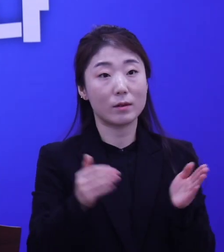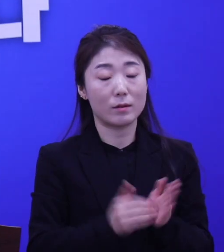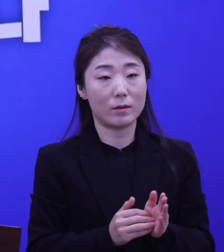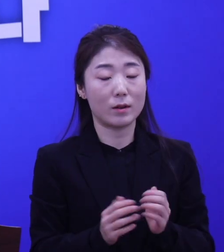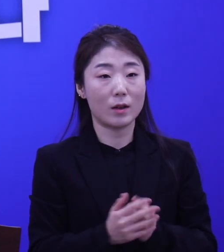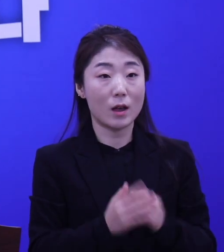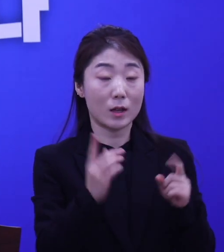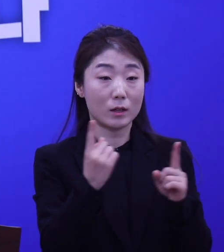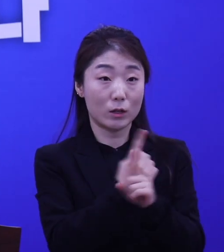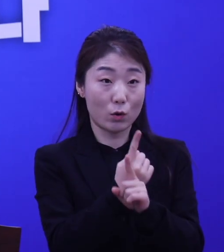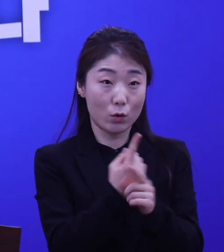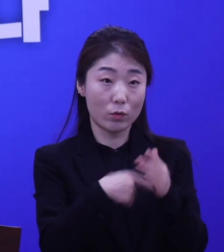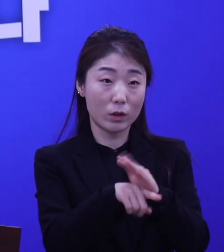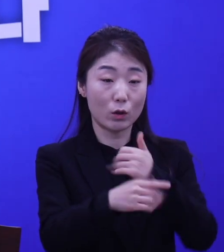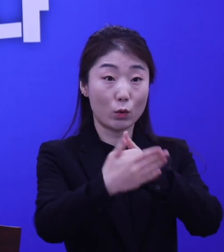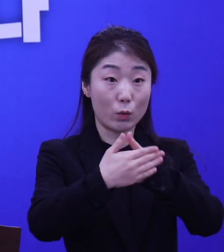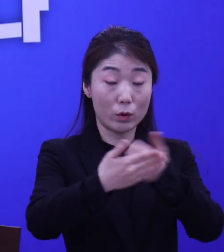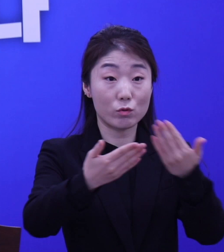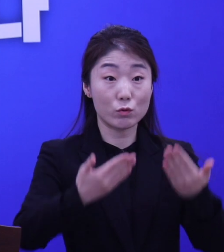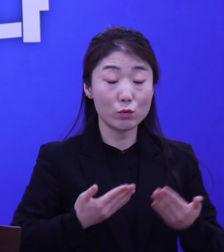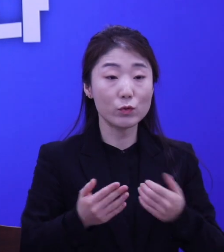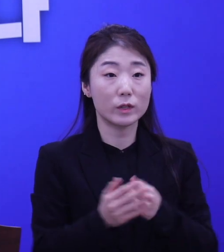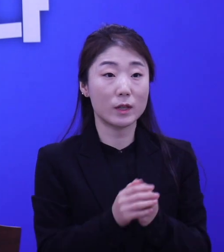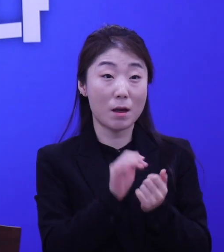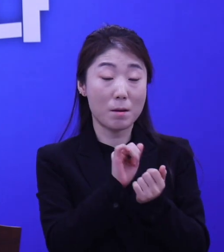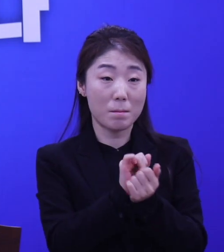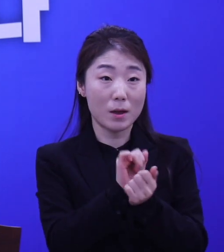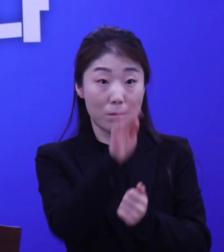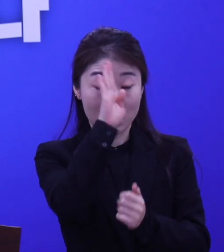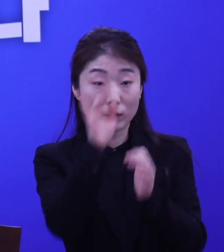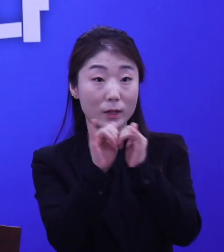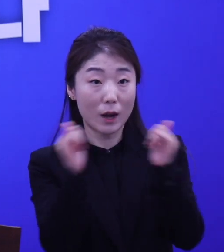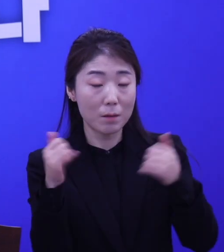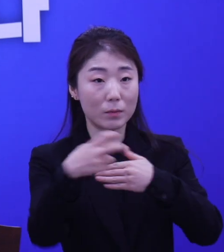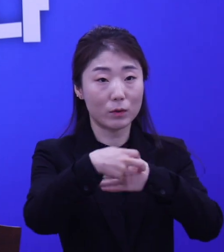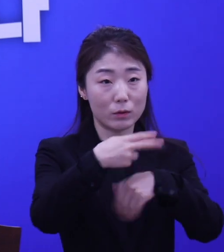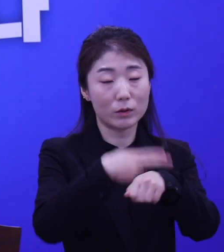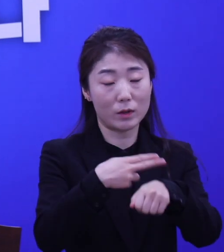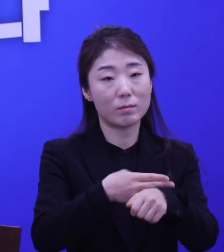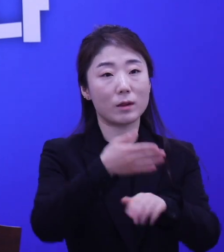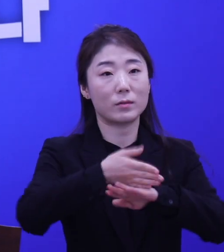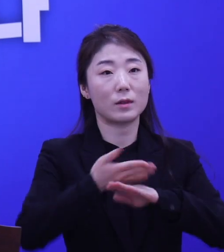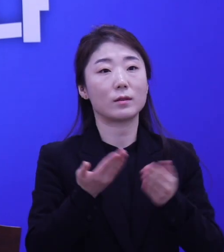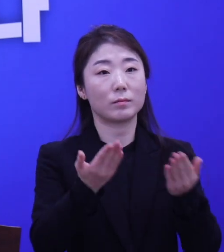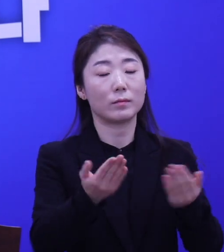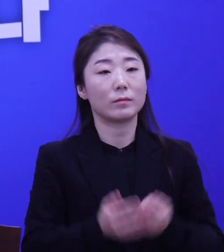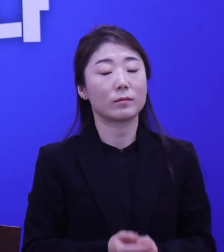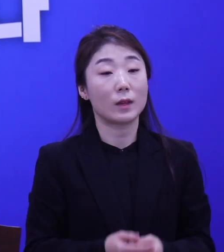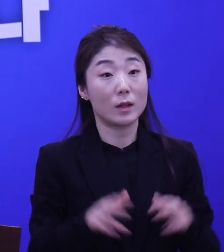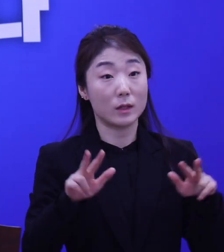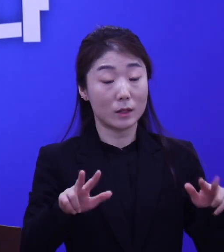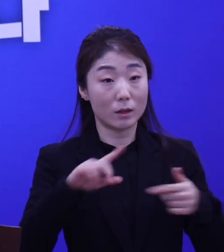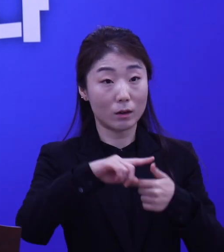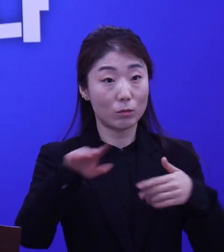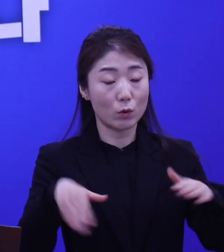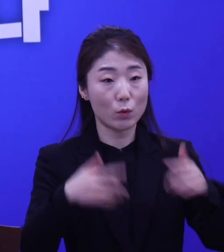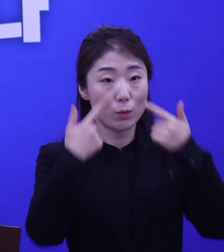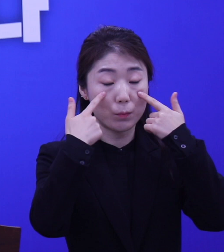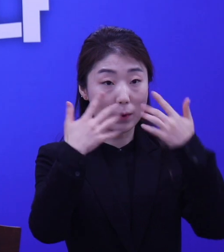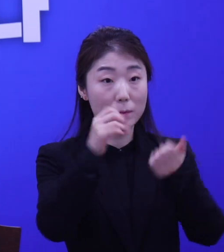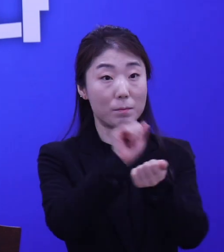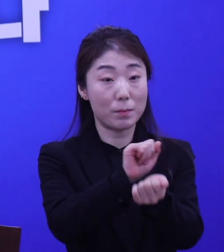치료에 협조해주신 확진자께 그리고 애써주신 의료진께 감사드립니다. 현재 경남도의